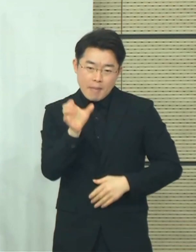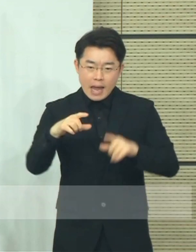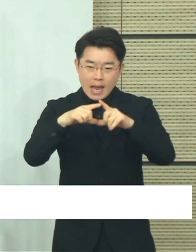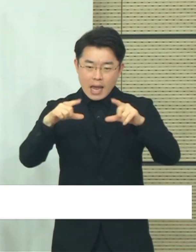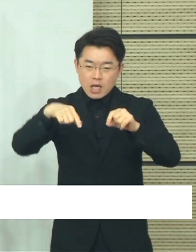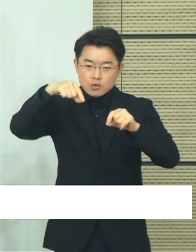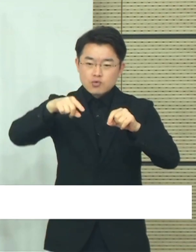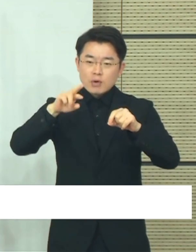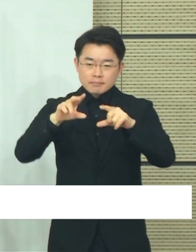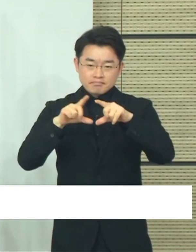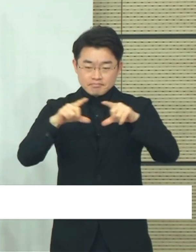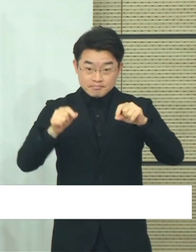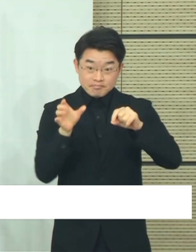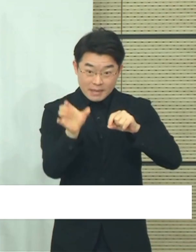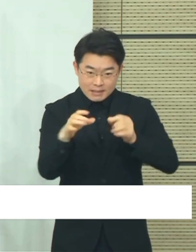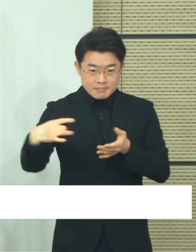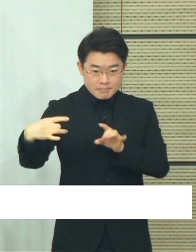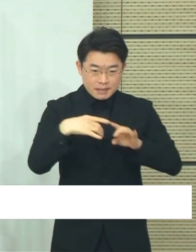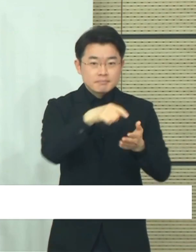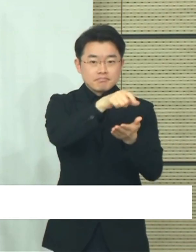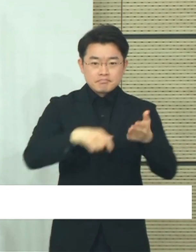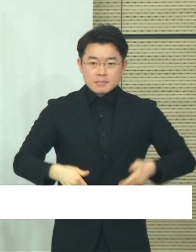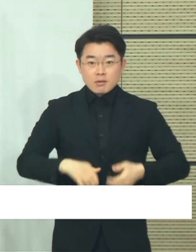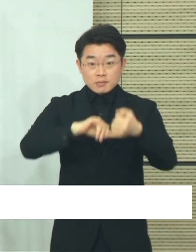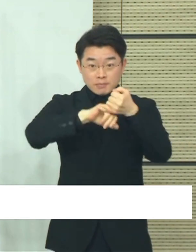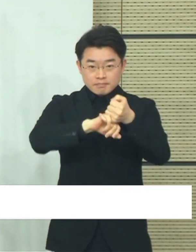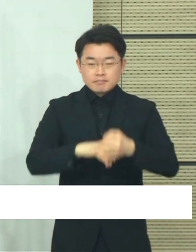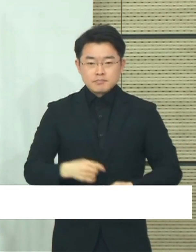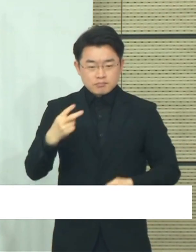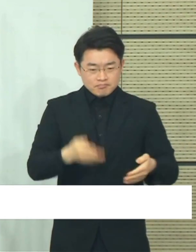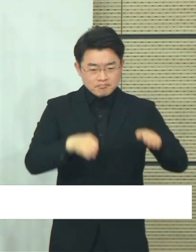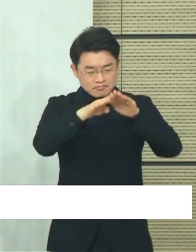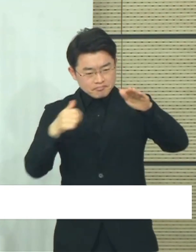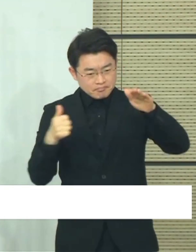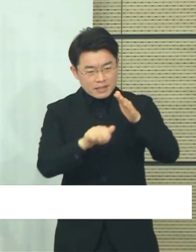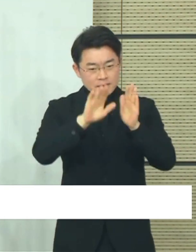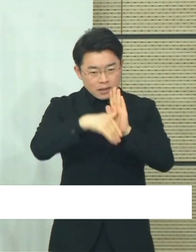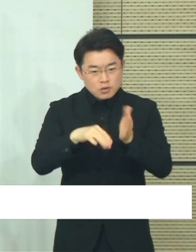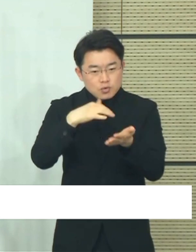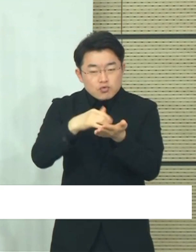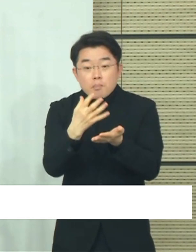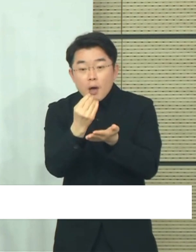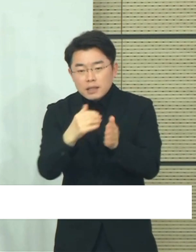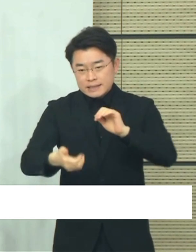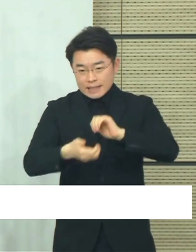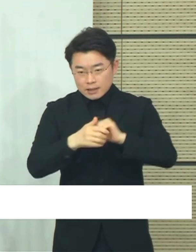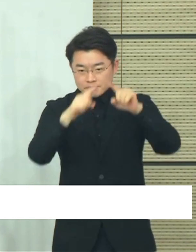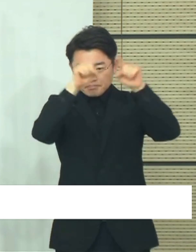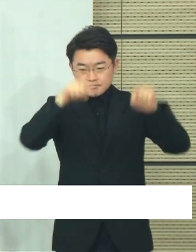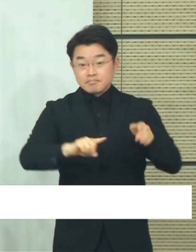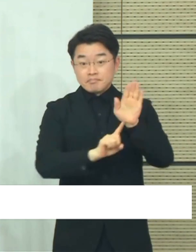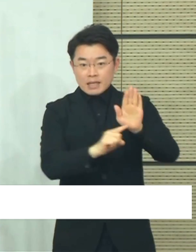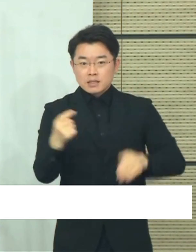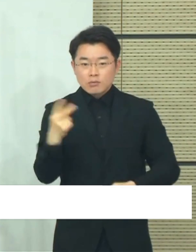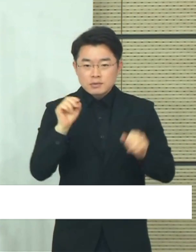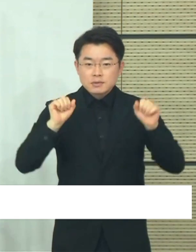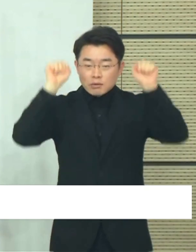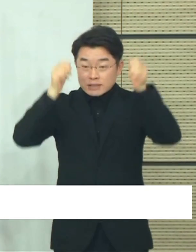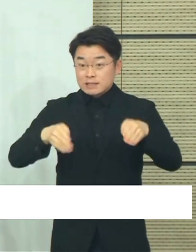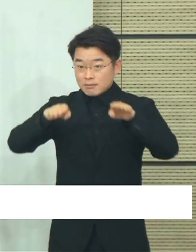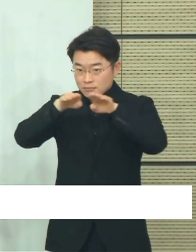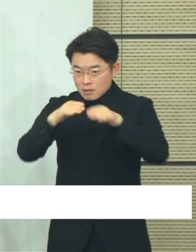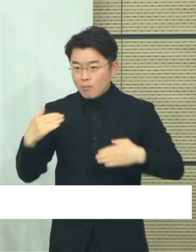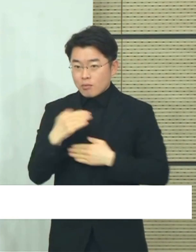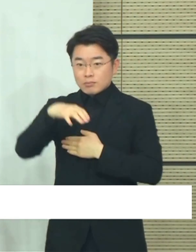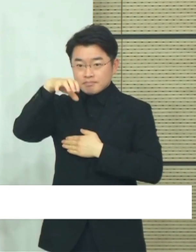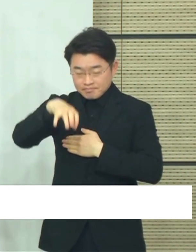시설별 방역수칙을 출입구 등에 게시해야 하고 실내체육시설, 목욕장업 등은 입장이 가능한